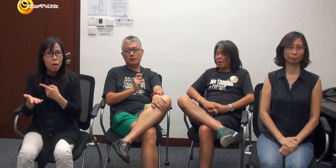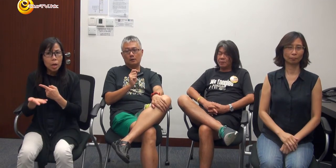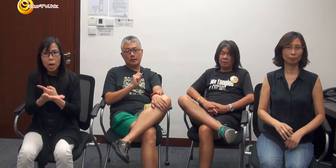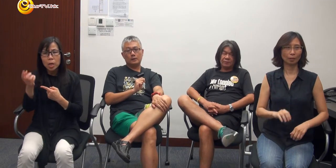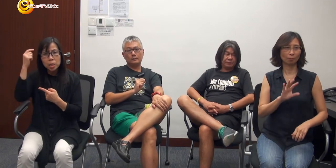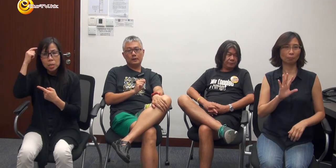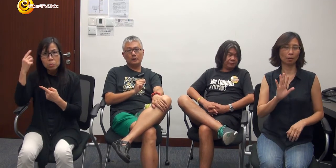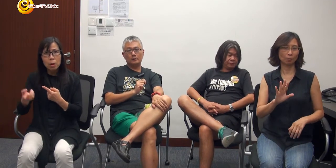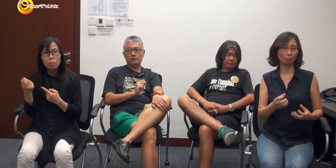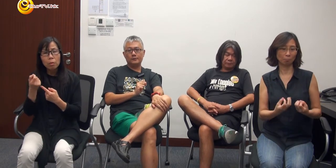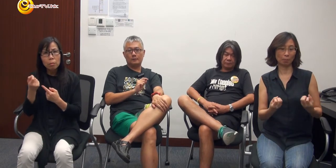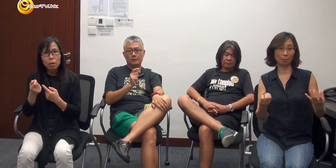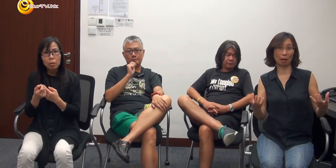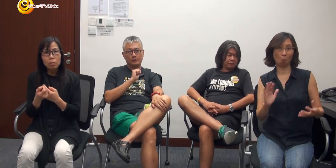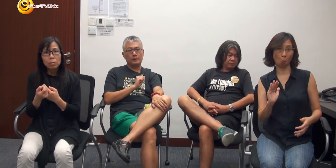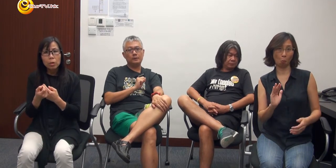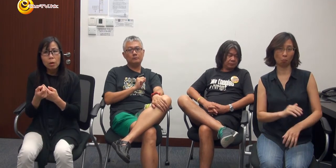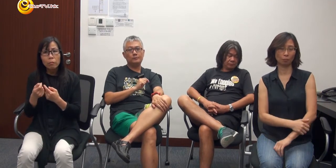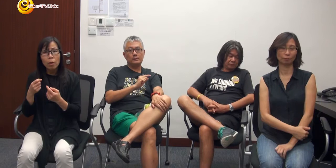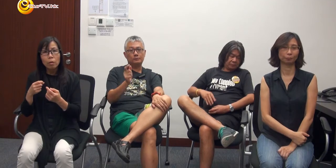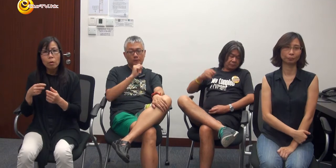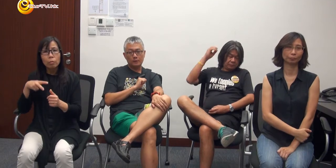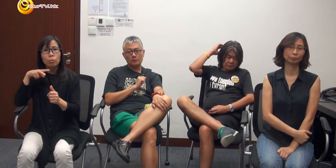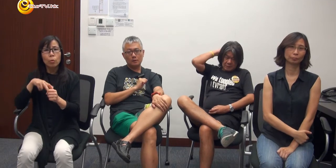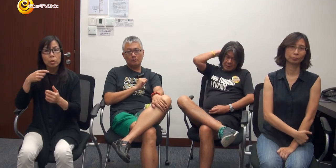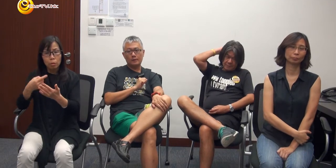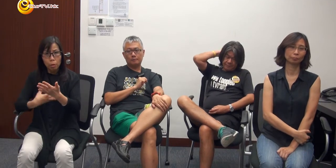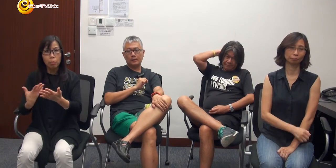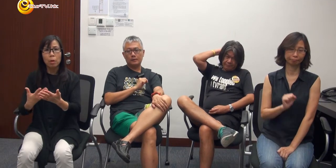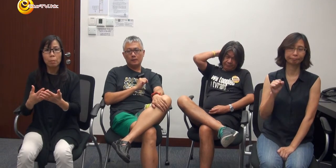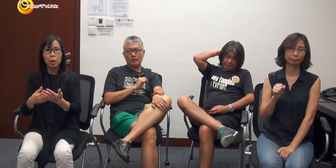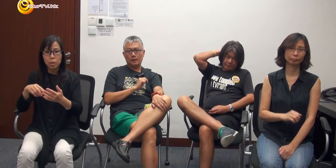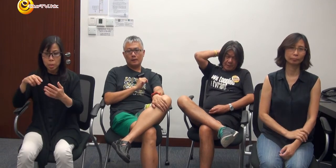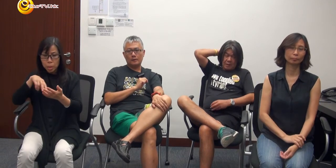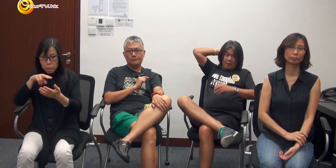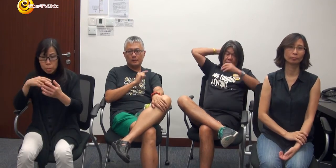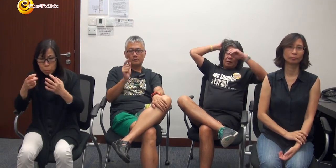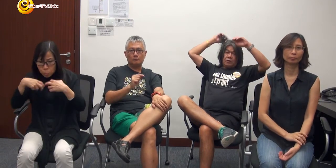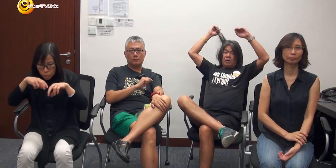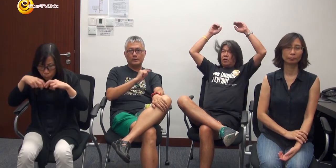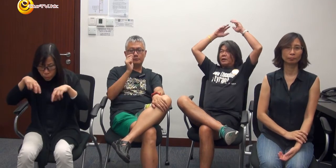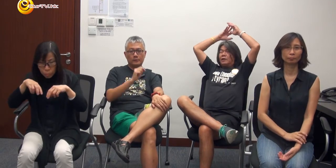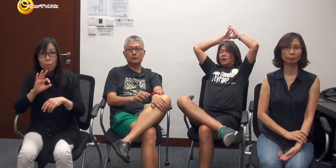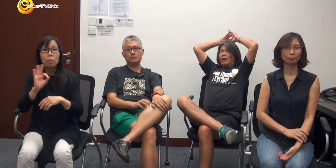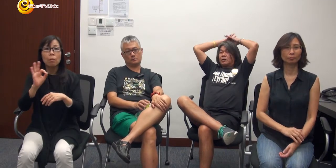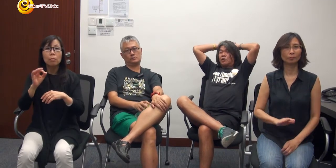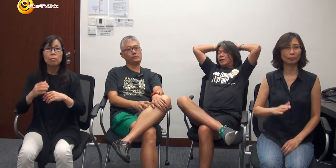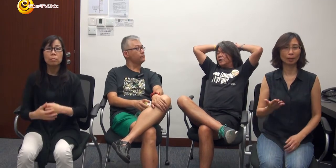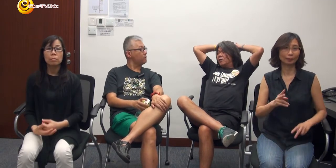爆 很簡單而已，你除非立例不讓人驗，不讓人驗水，或者立例，基於發現所不可以驗水啊！ 如果大陸就容易啦，大陸就